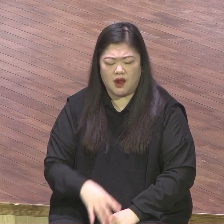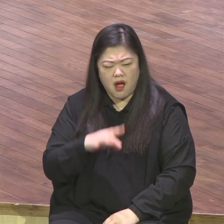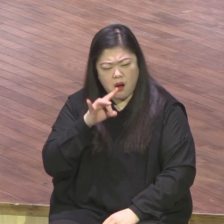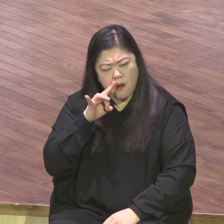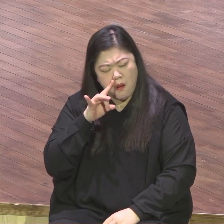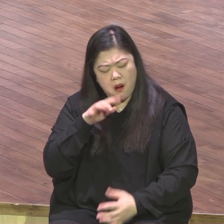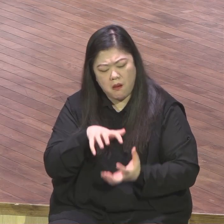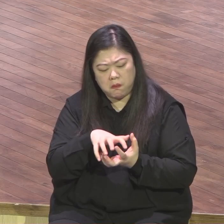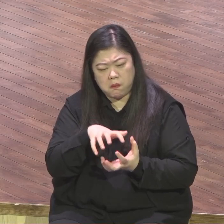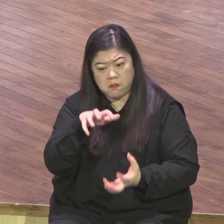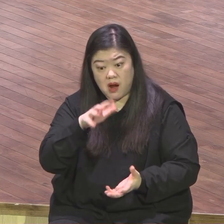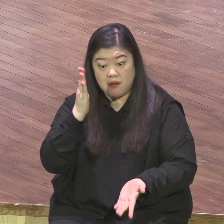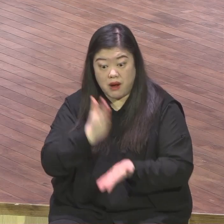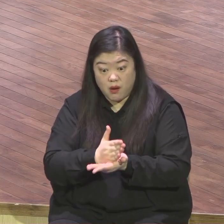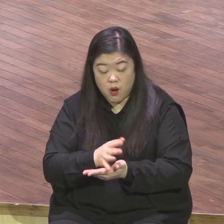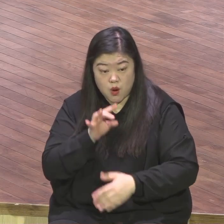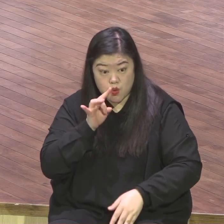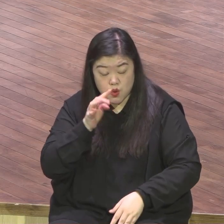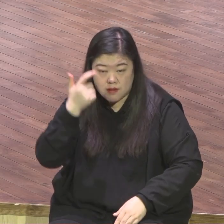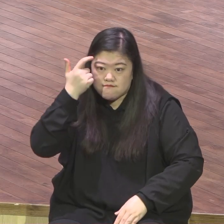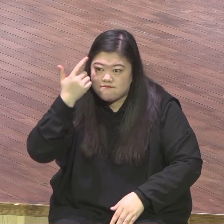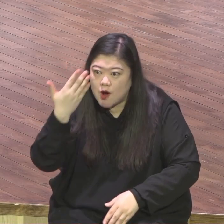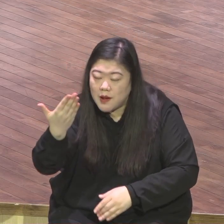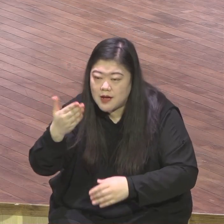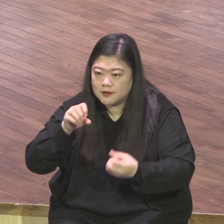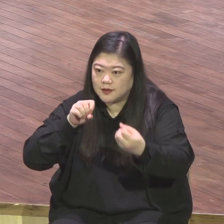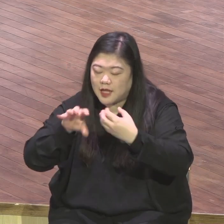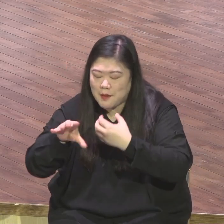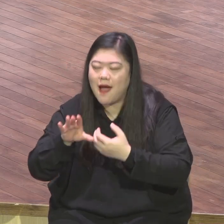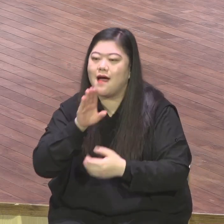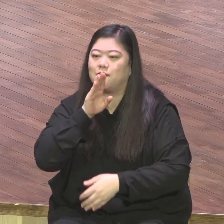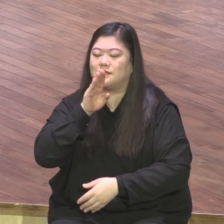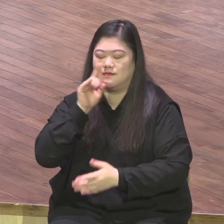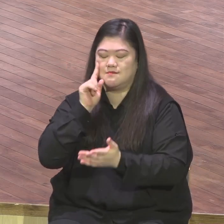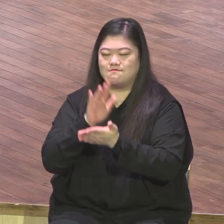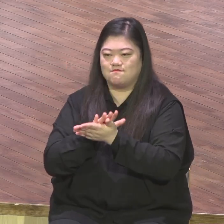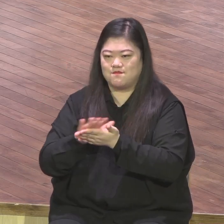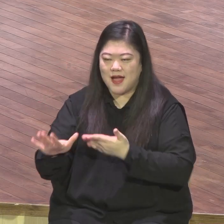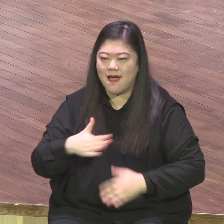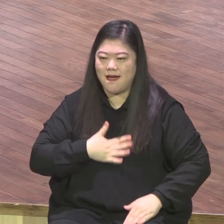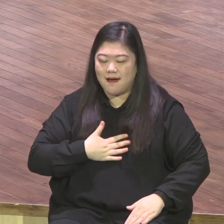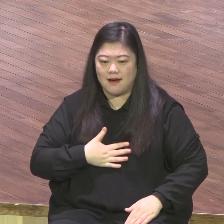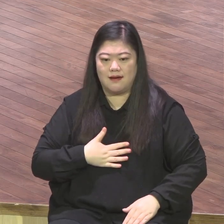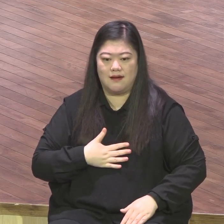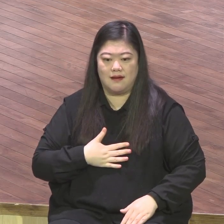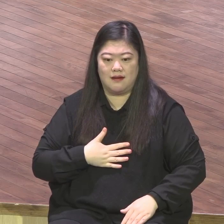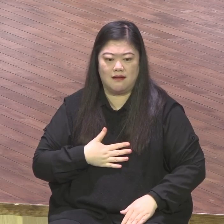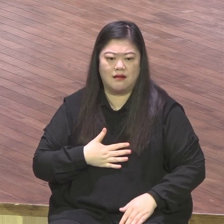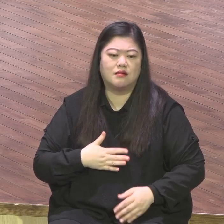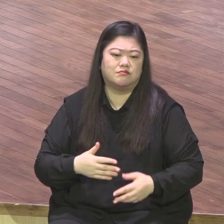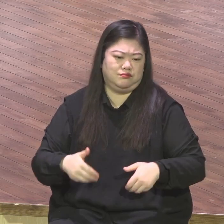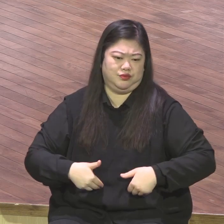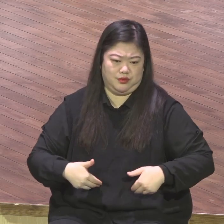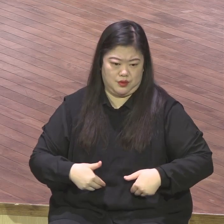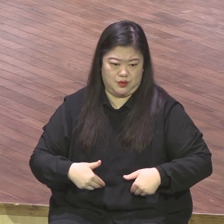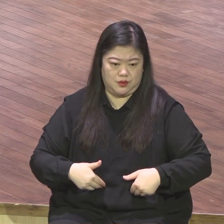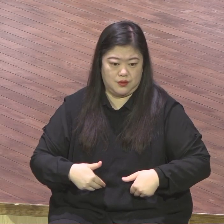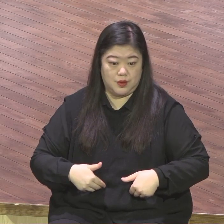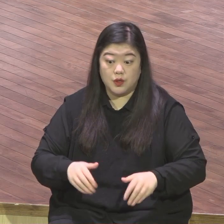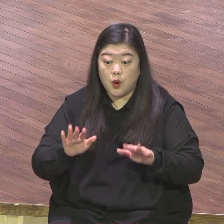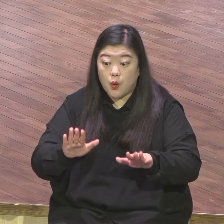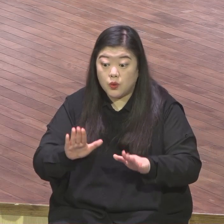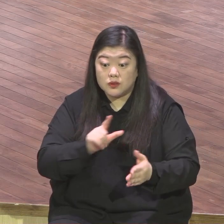바랍니다. 해결하도록 다 지도자를 세워주고 다 충분히 설명할 수 있어요. 오늘 본문 제목이 뭐예요? 품어야 할